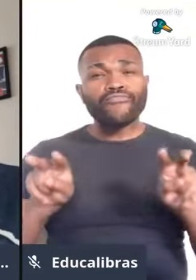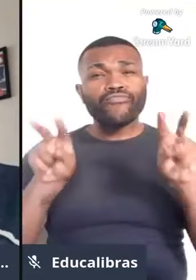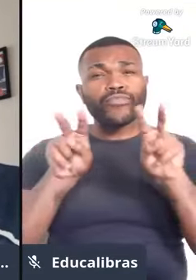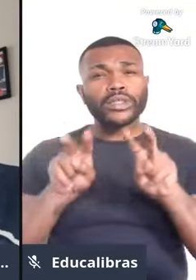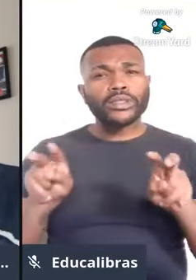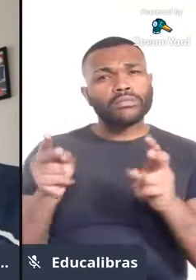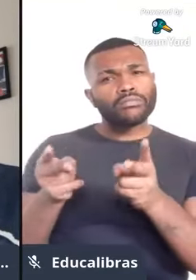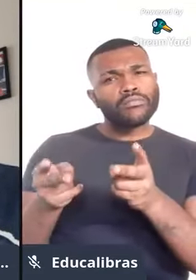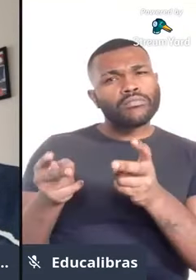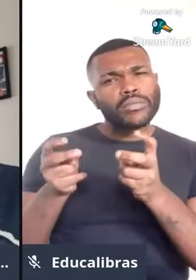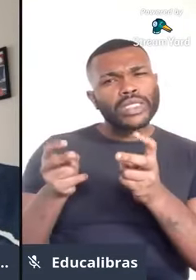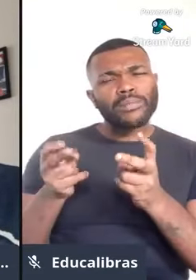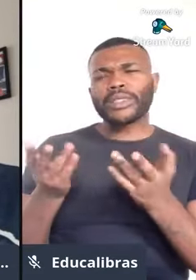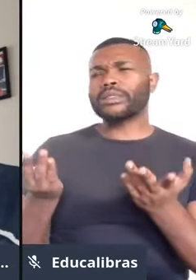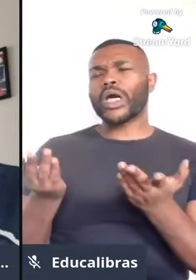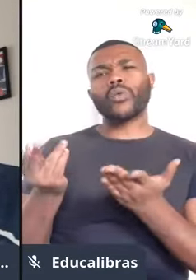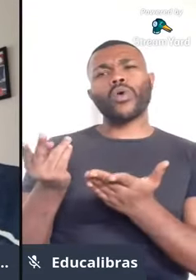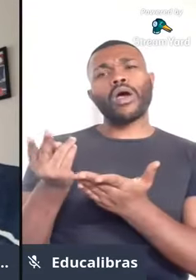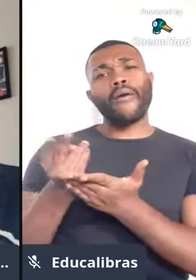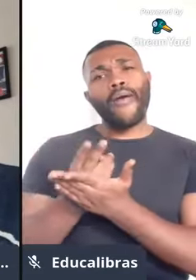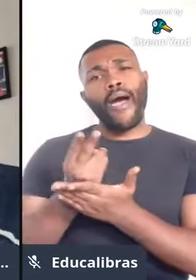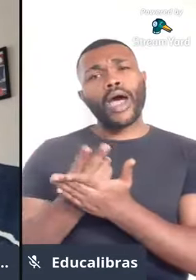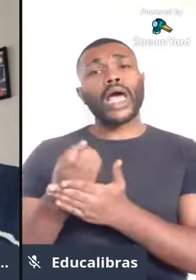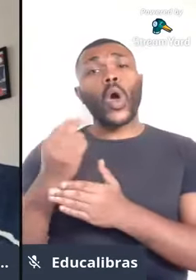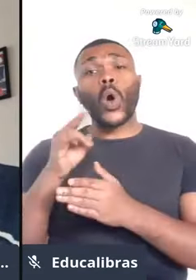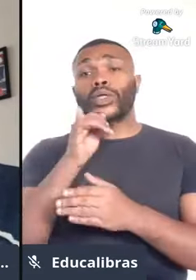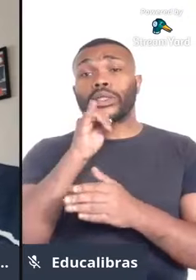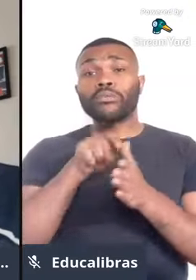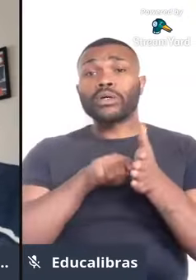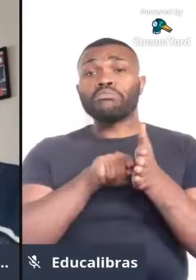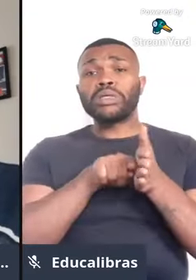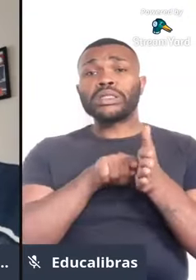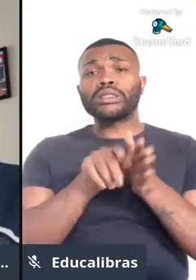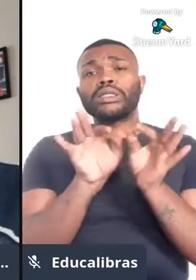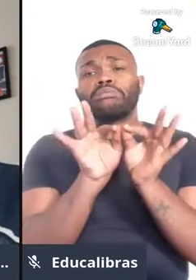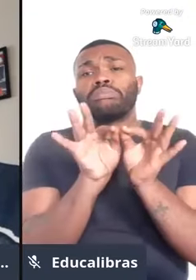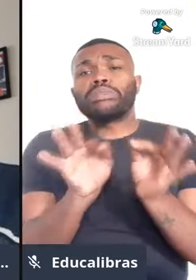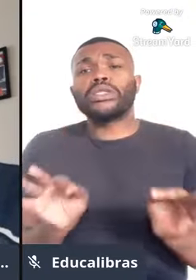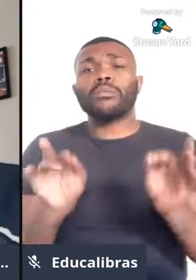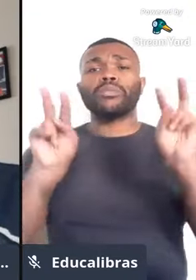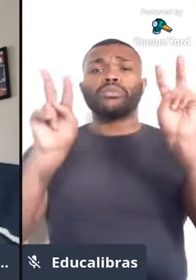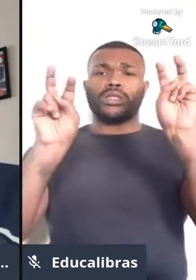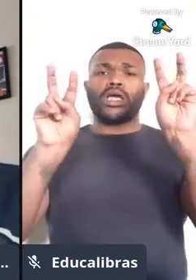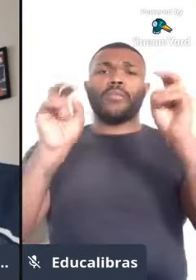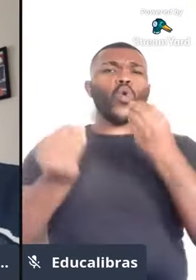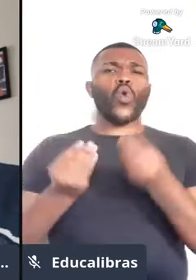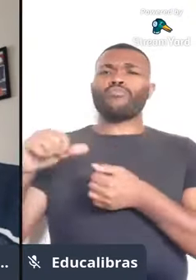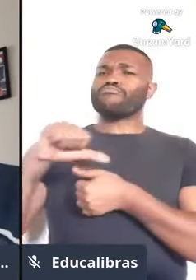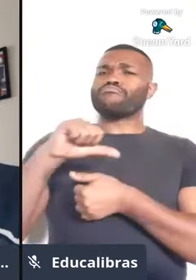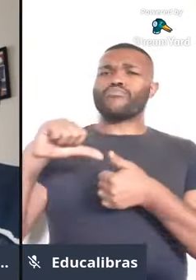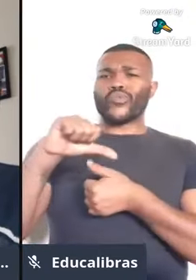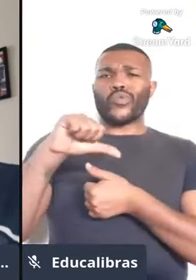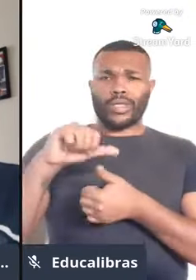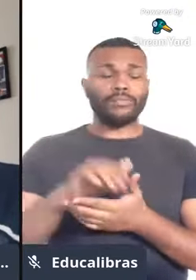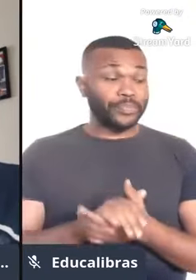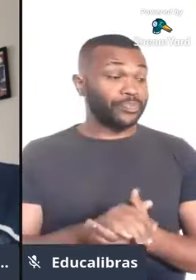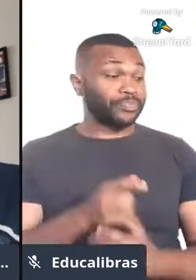percepção equivocada ou rasa da temática? Eu acho que isso só vai